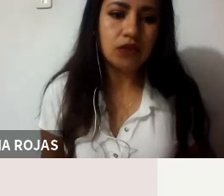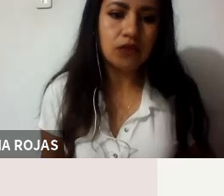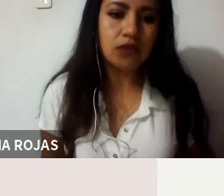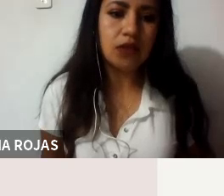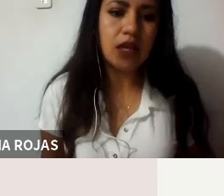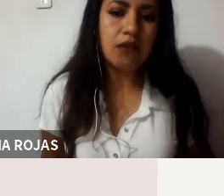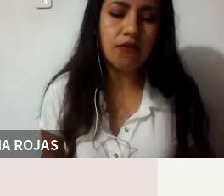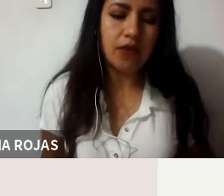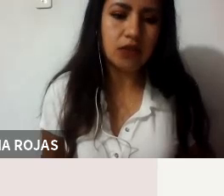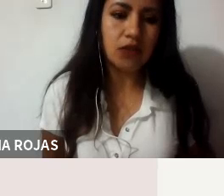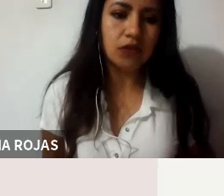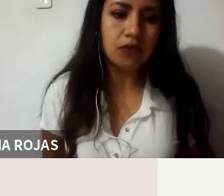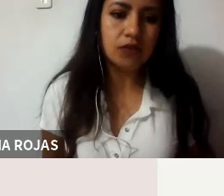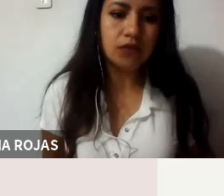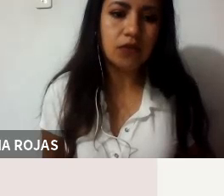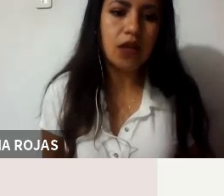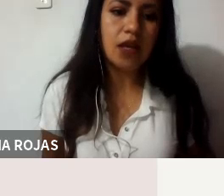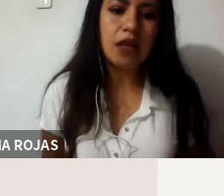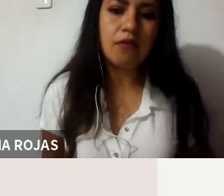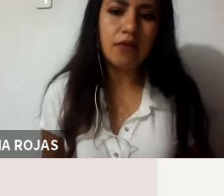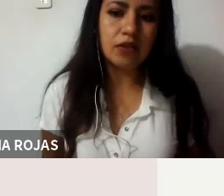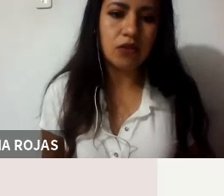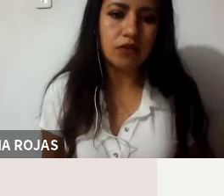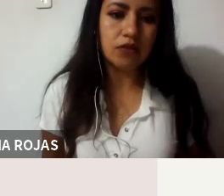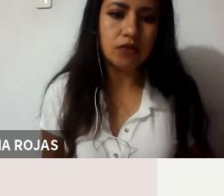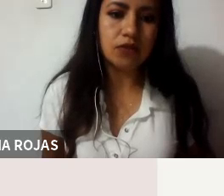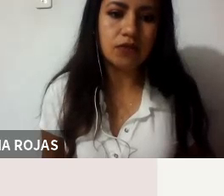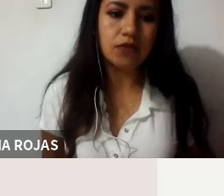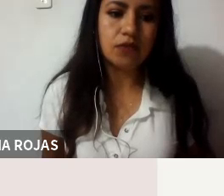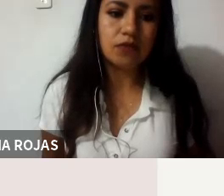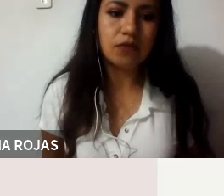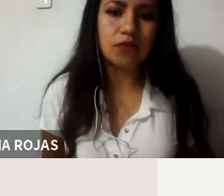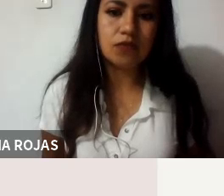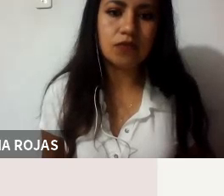Infección, infección, infección.